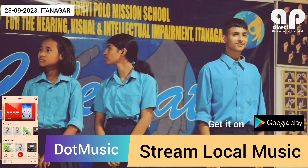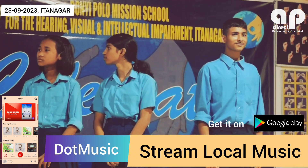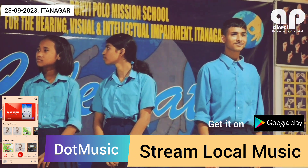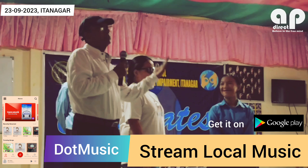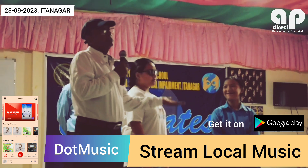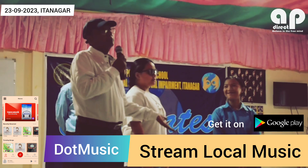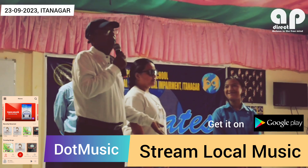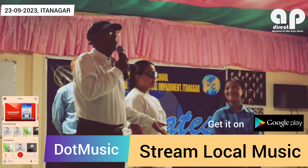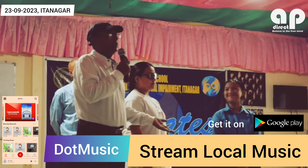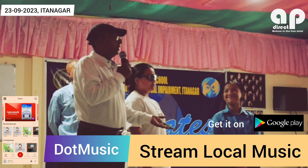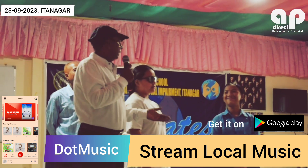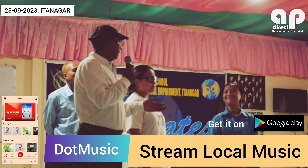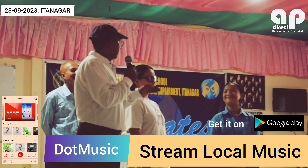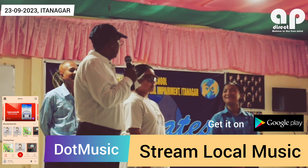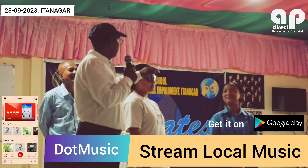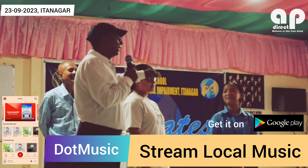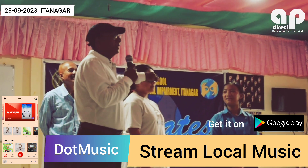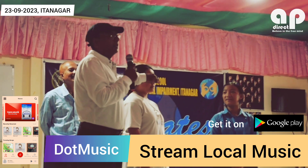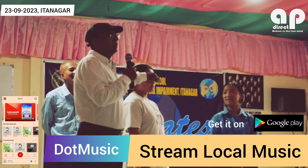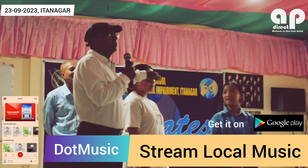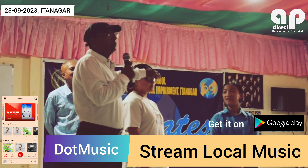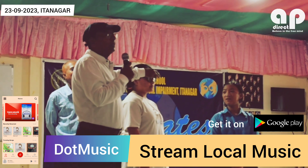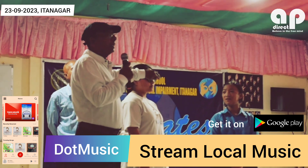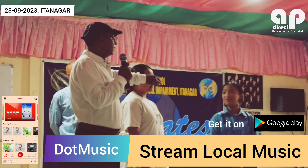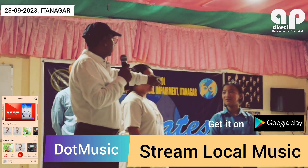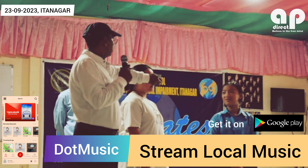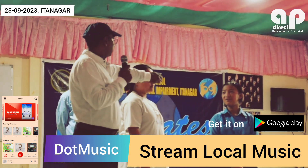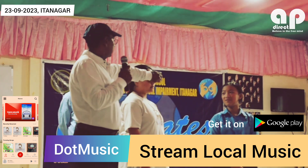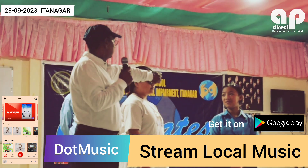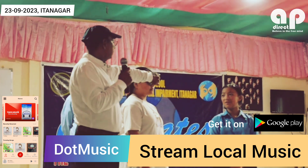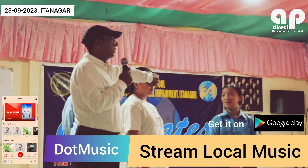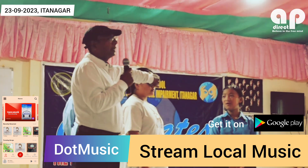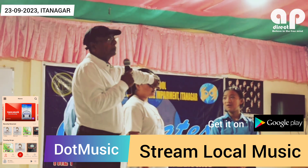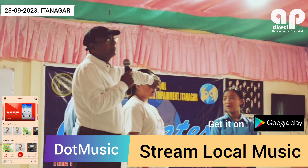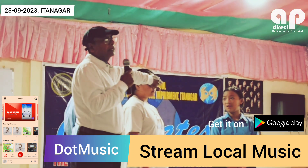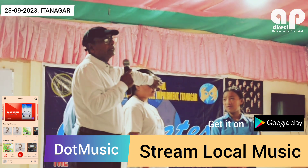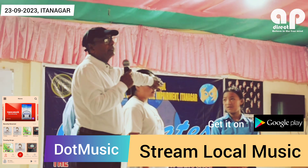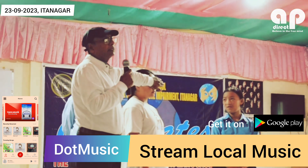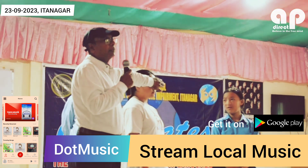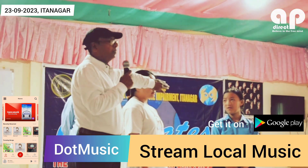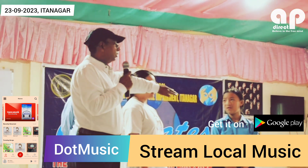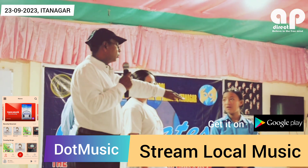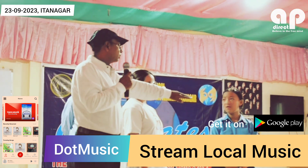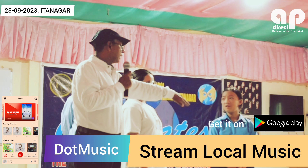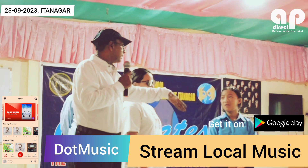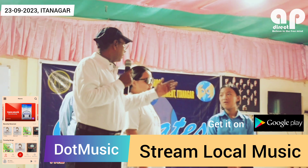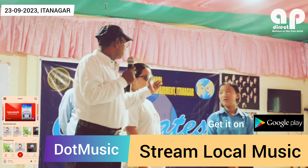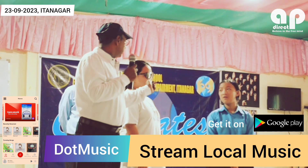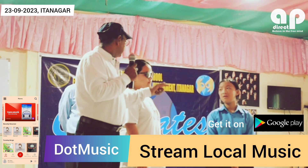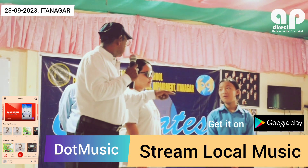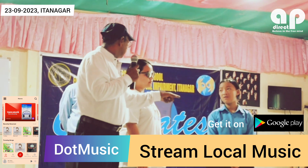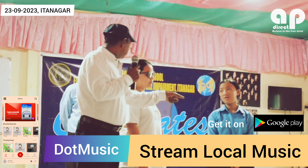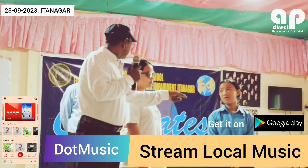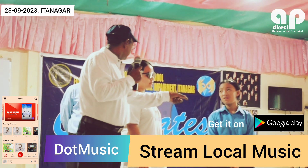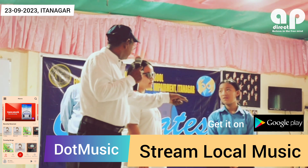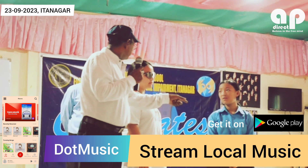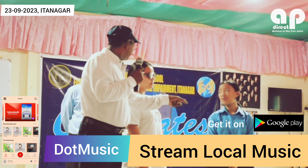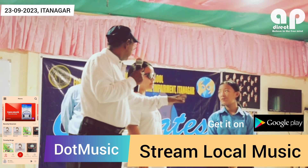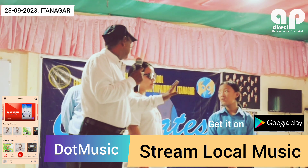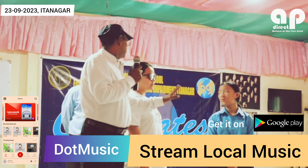signs. ऐसा समझ रहा, लेकिन ये blind है, तो ये इसका पूरा आपको दिखाई नहीं दे रहा, तो उसका इशारा भी नहीं दे सकते, पता है, कहीं नहीं